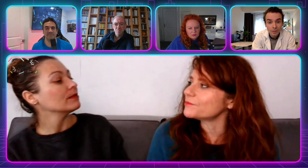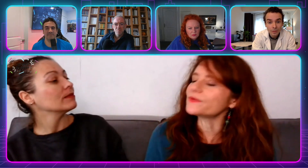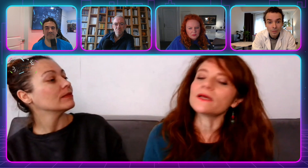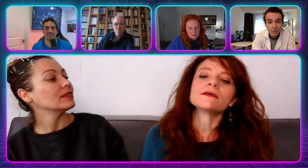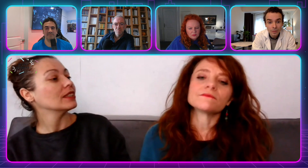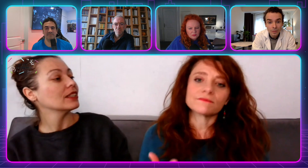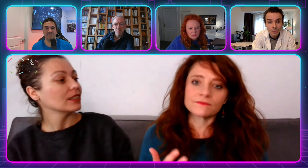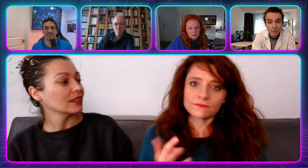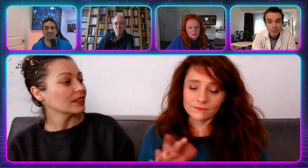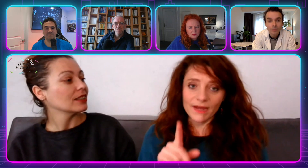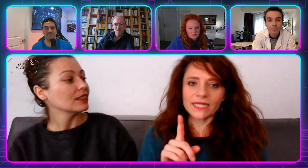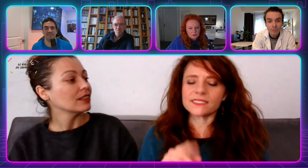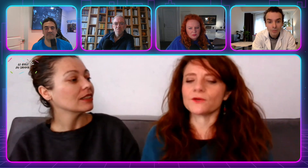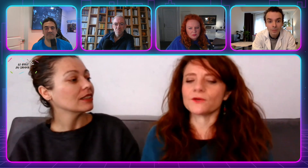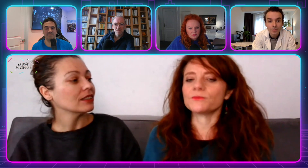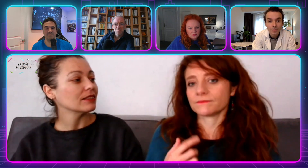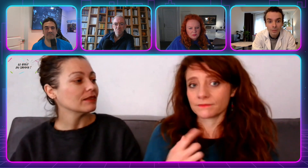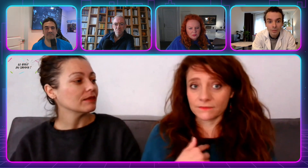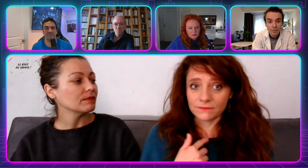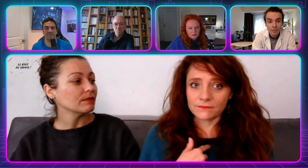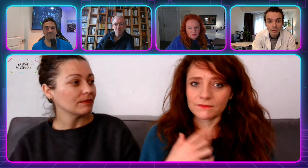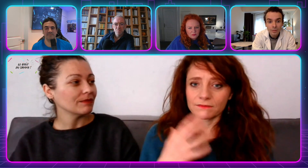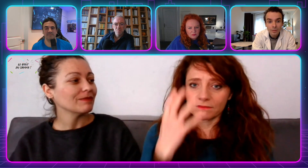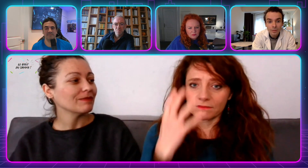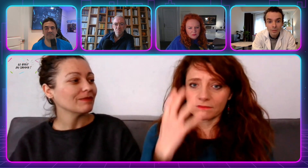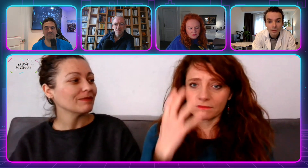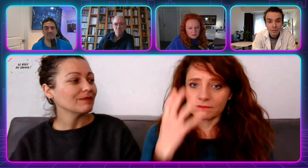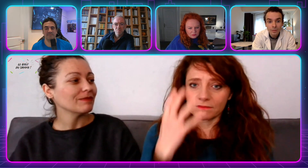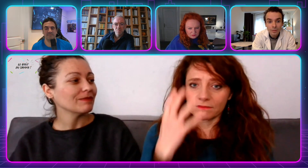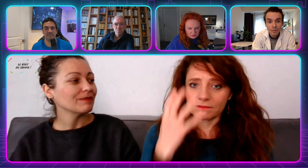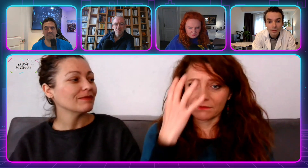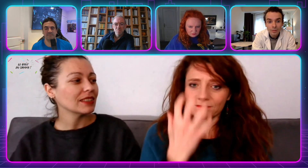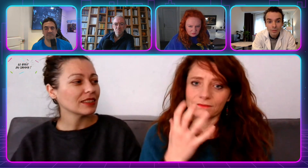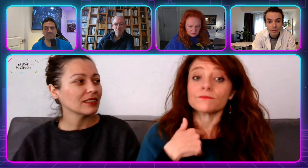Par exemple, par exemple,